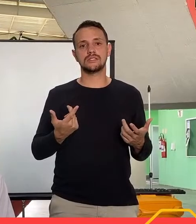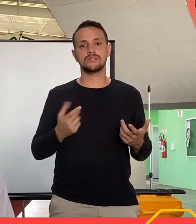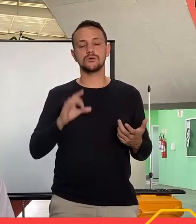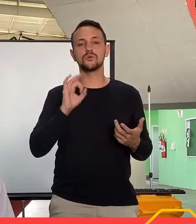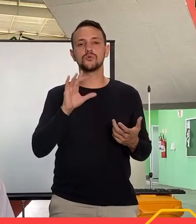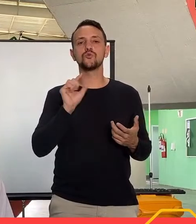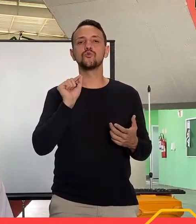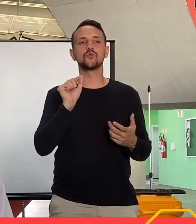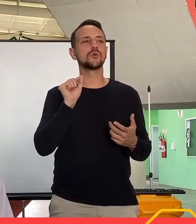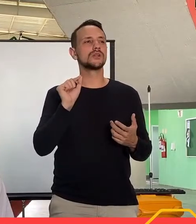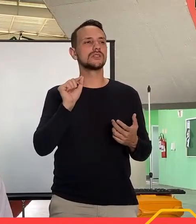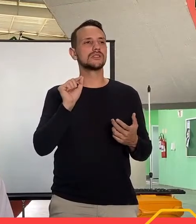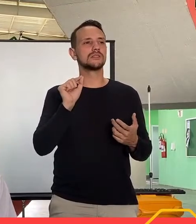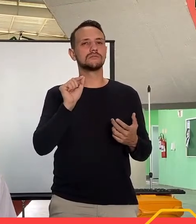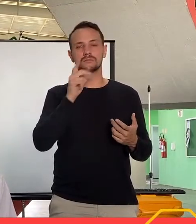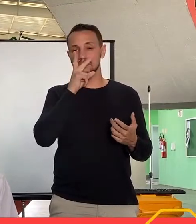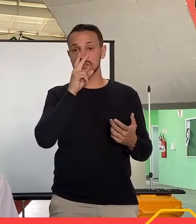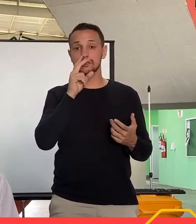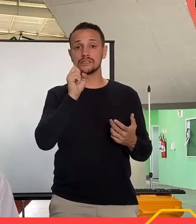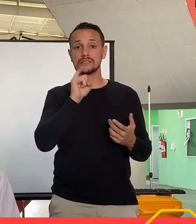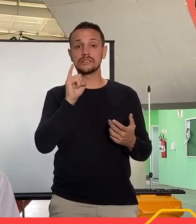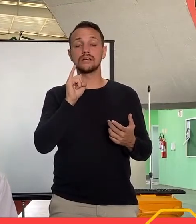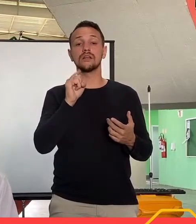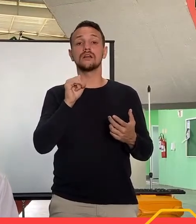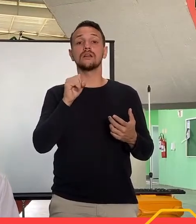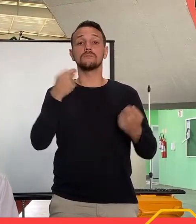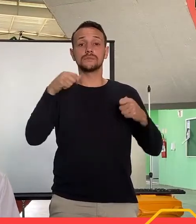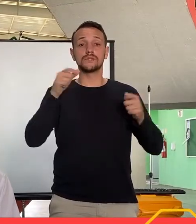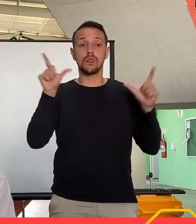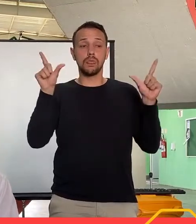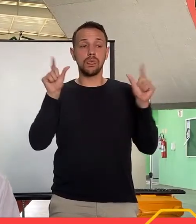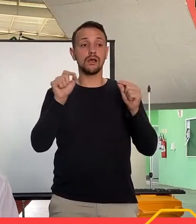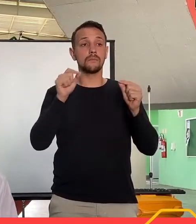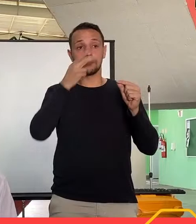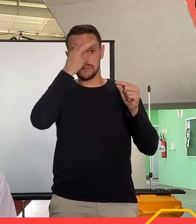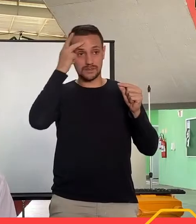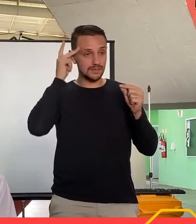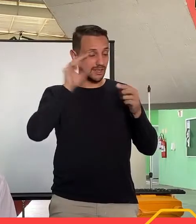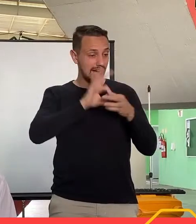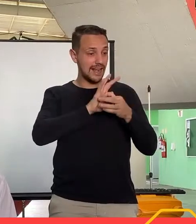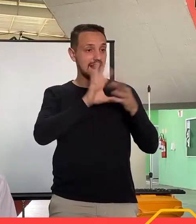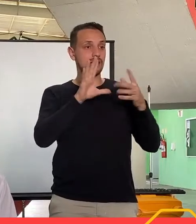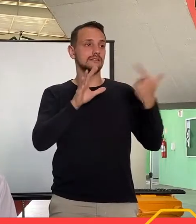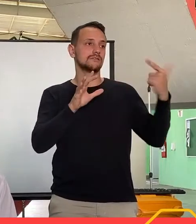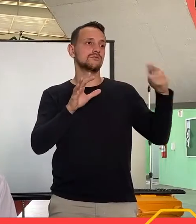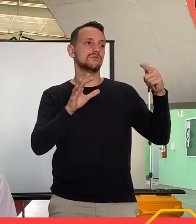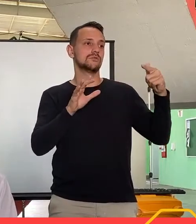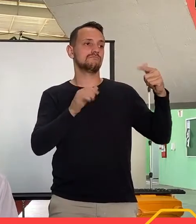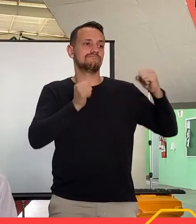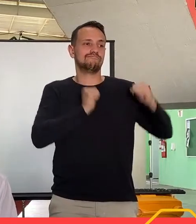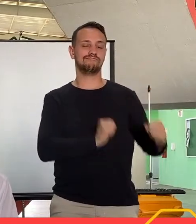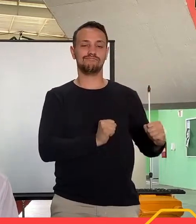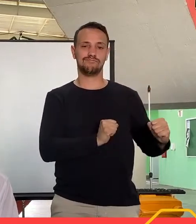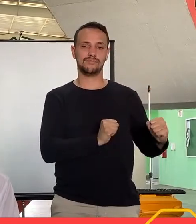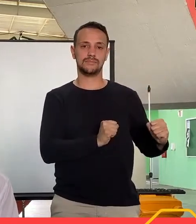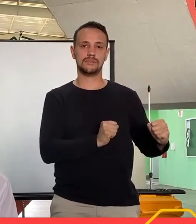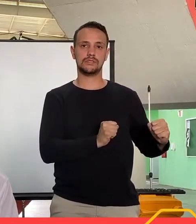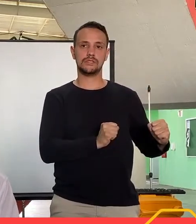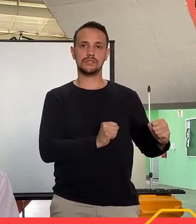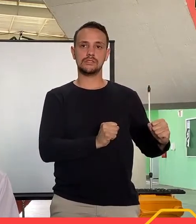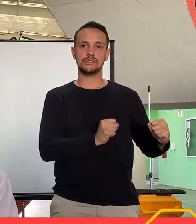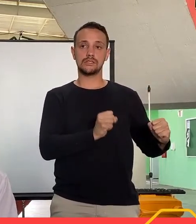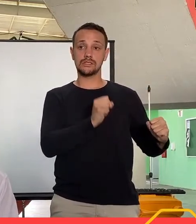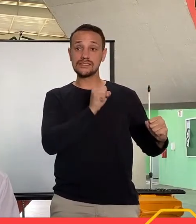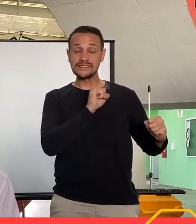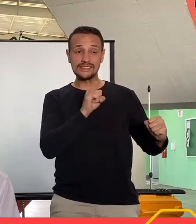é só refreável pela defesa de liberdade daqueles que não detêm o poder. Se aqueles que não detêm o